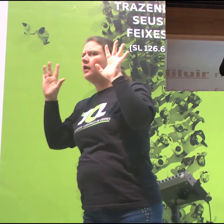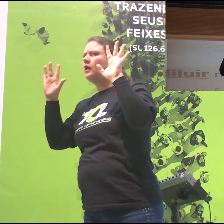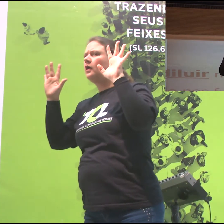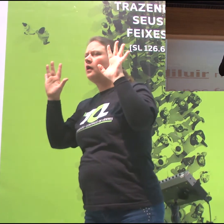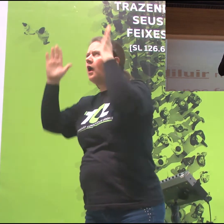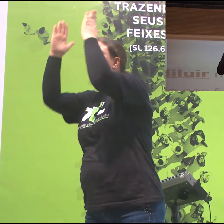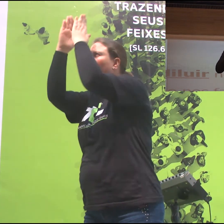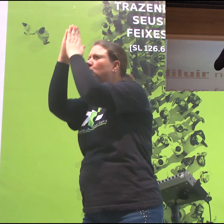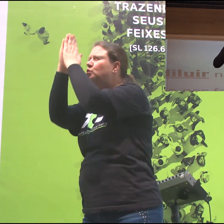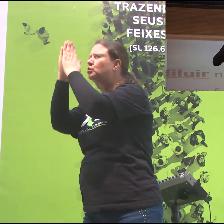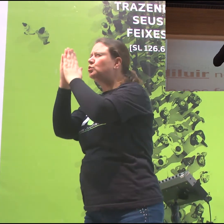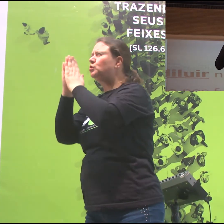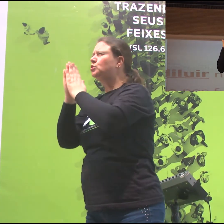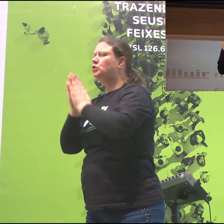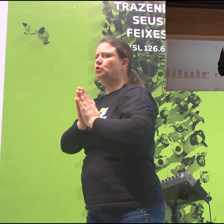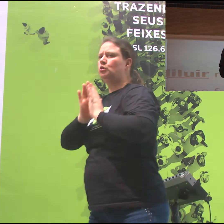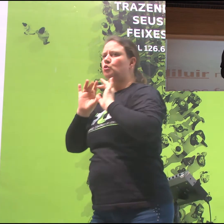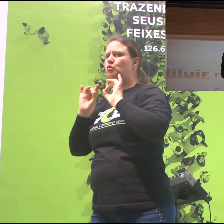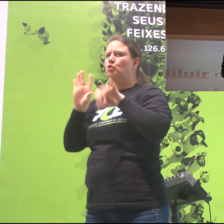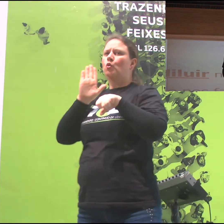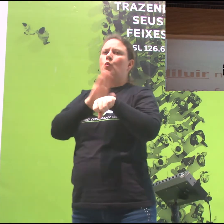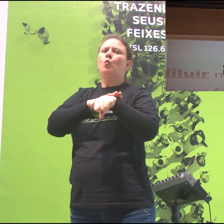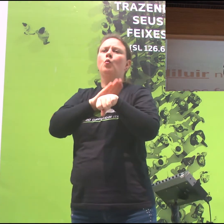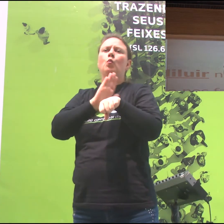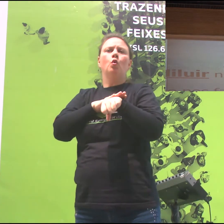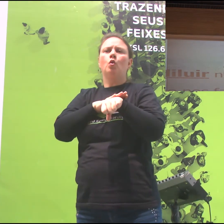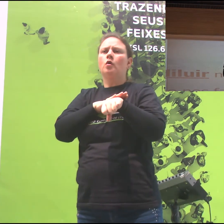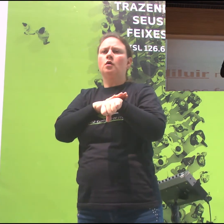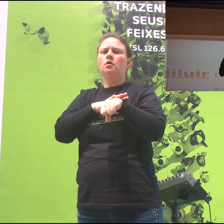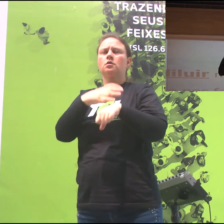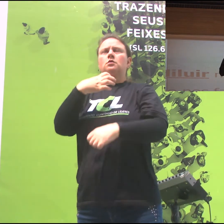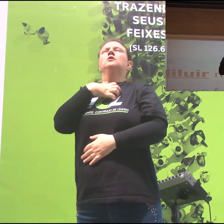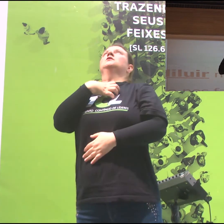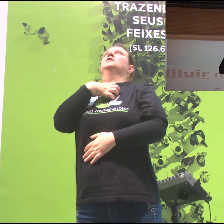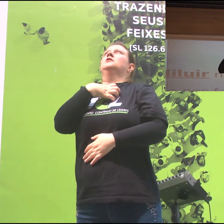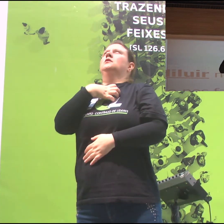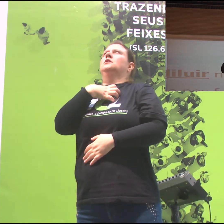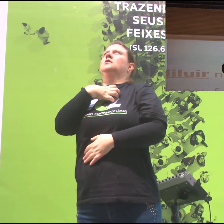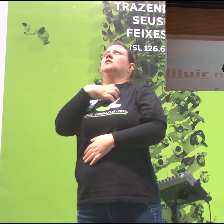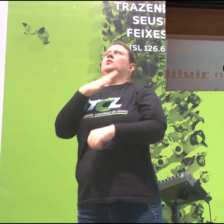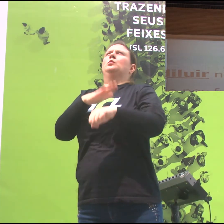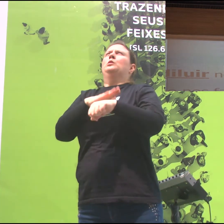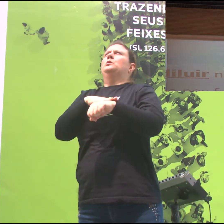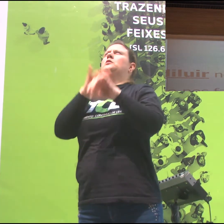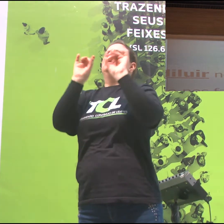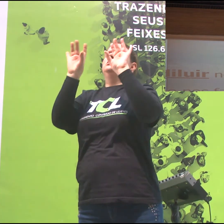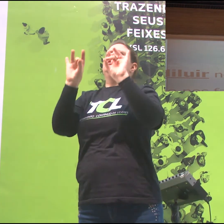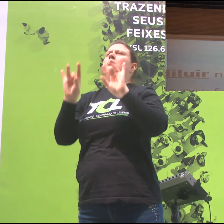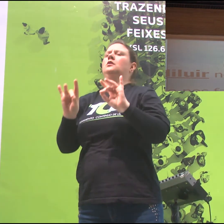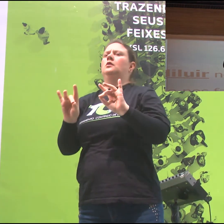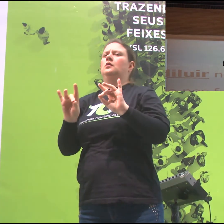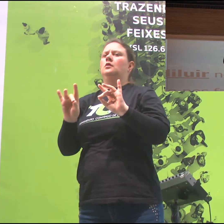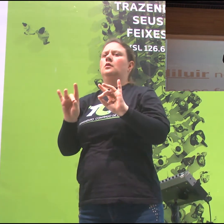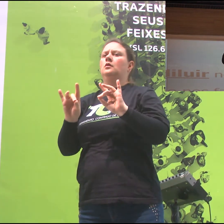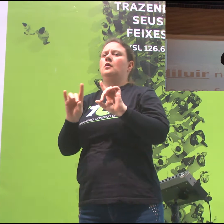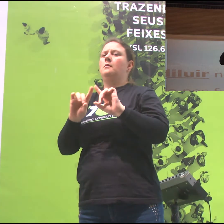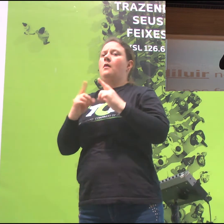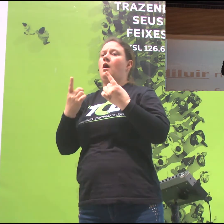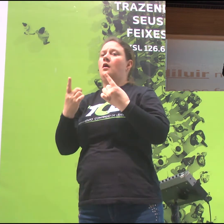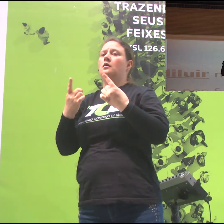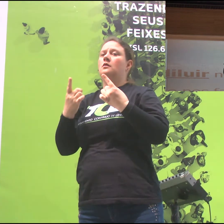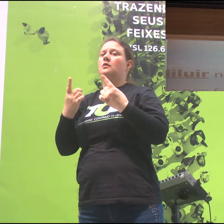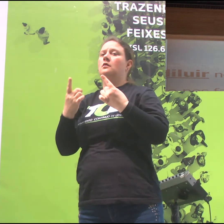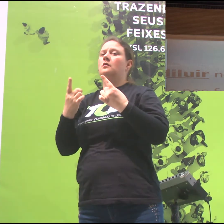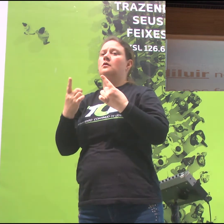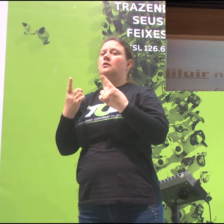momento, a sensação, a repercussão, o efeito daquele momento, do que realmente